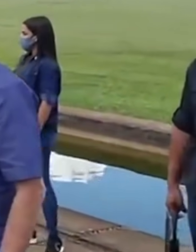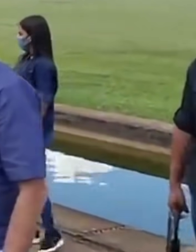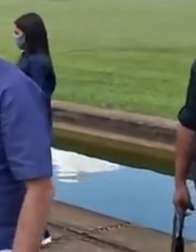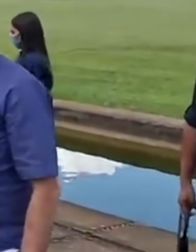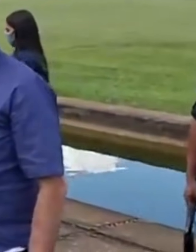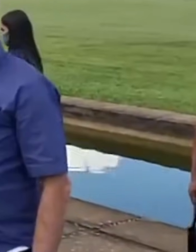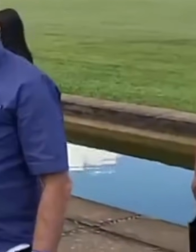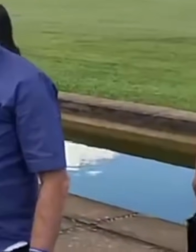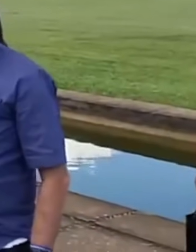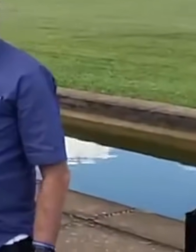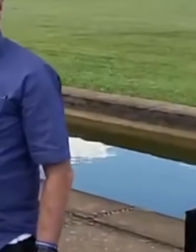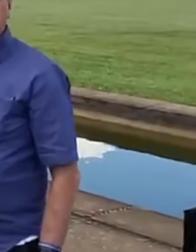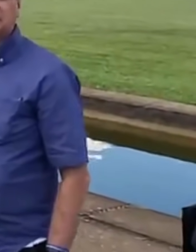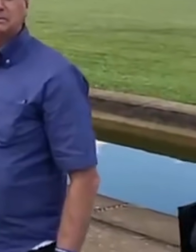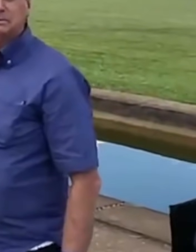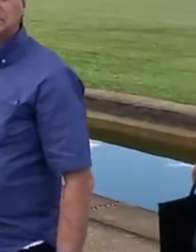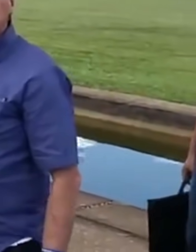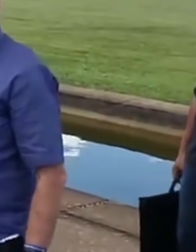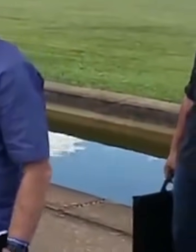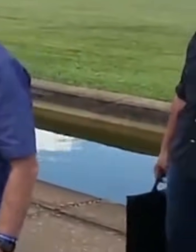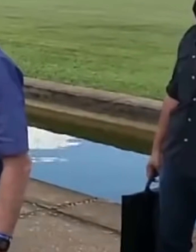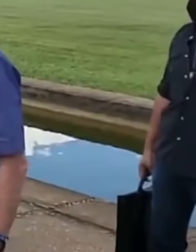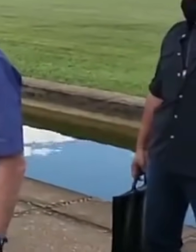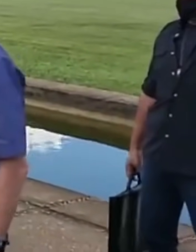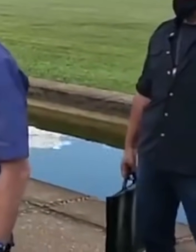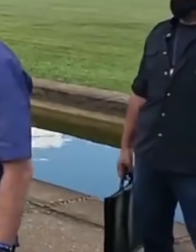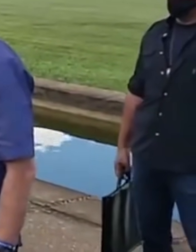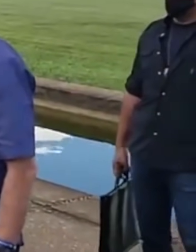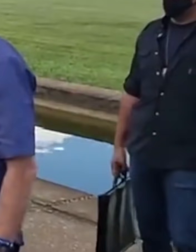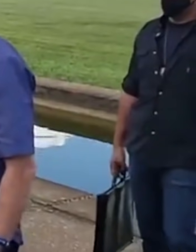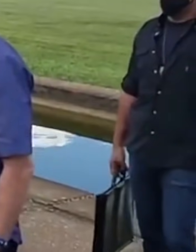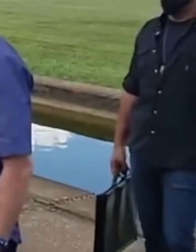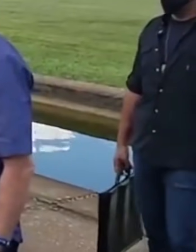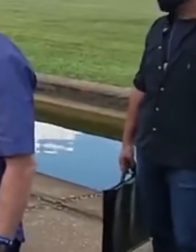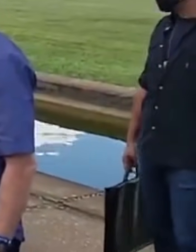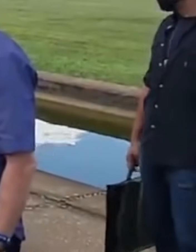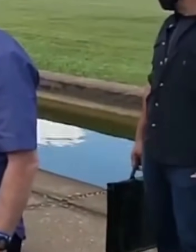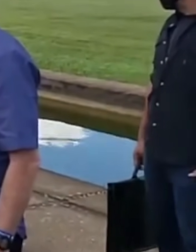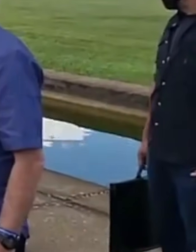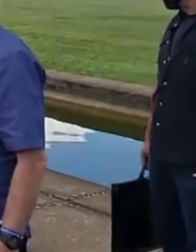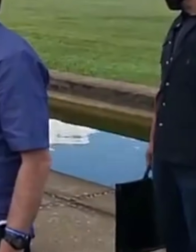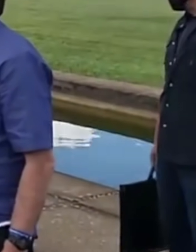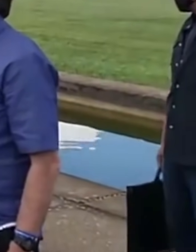Eu estarei com vocês. E nós com o senhor. E nós com o senhor. Estamos